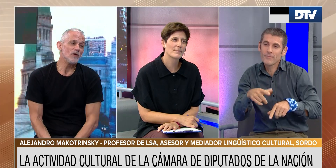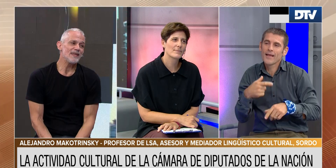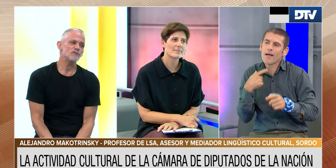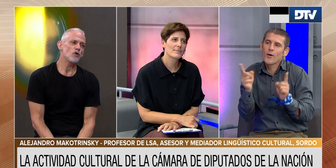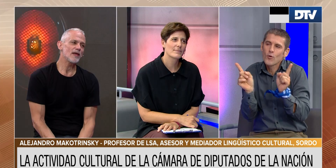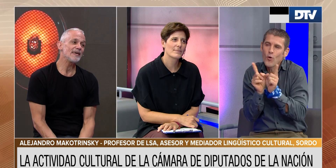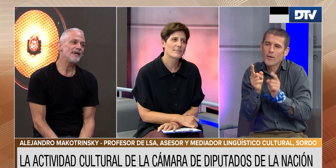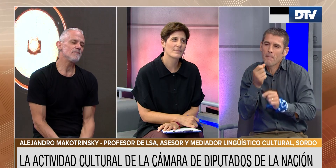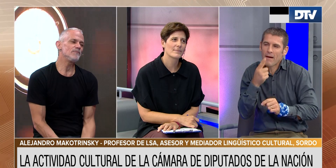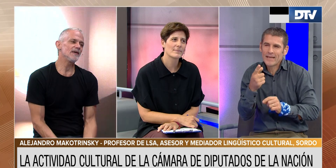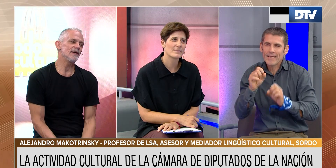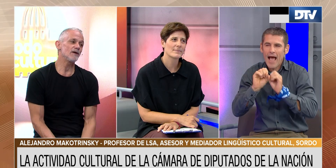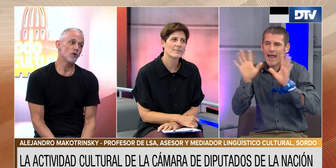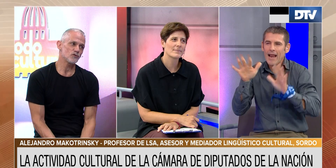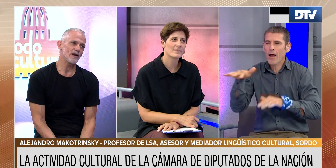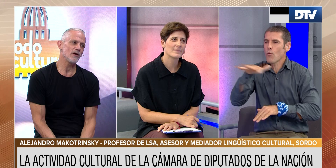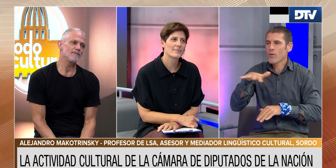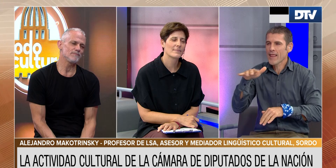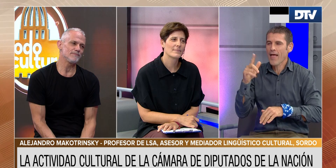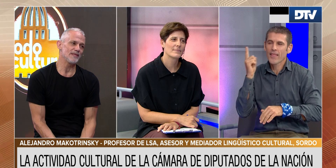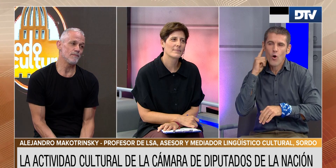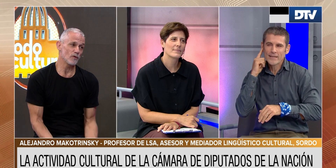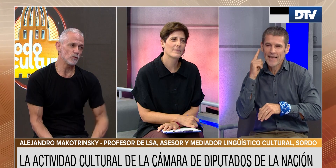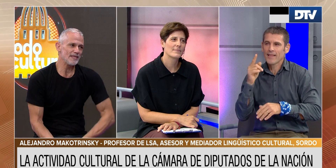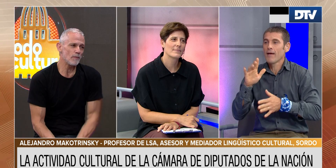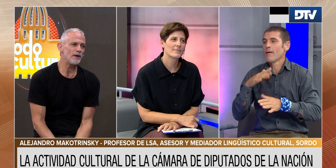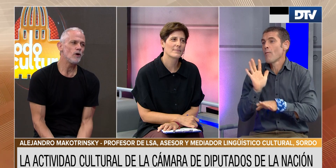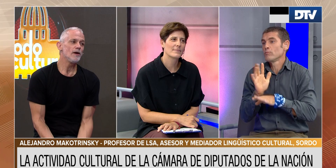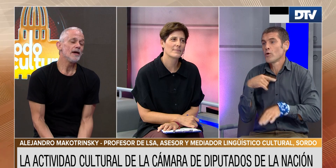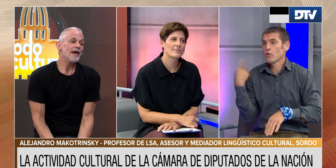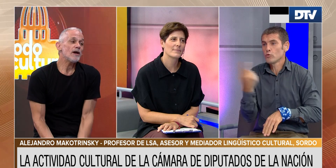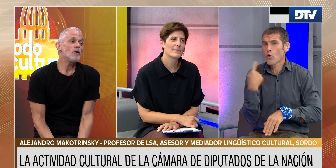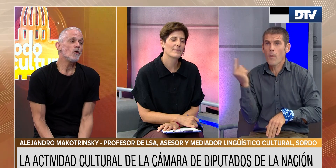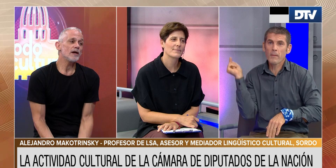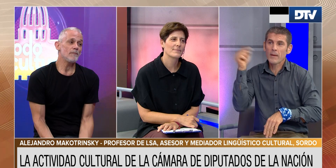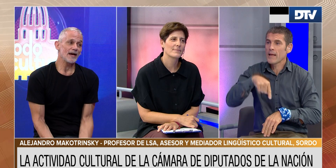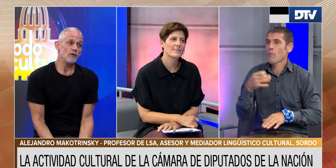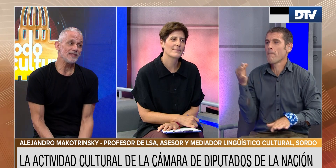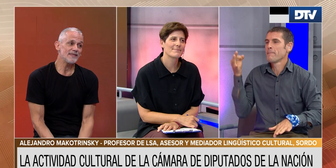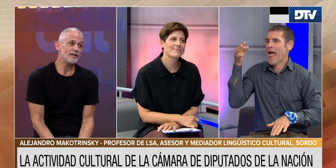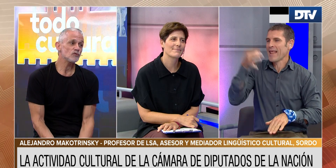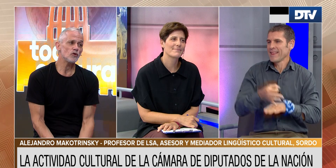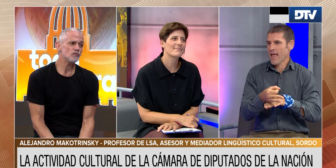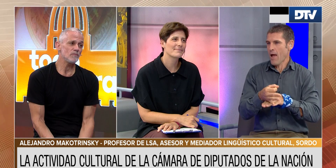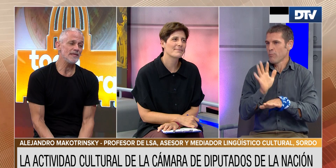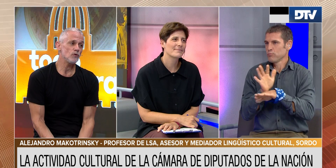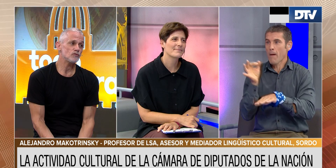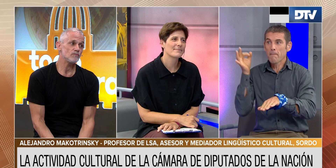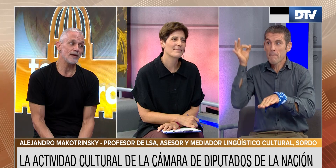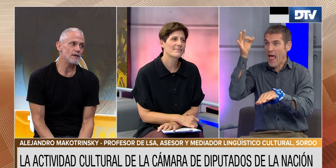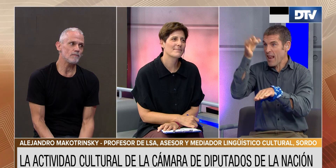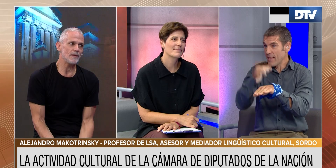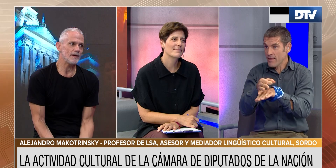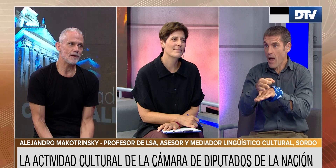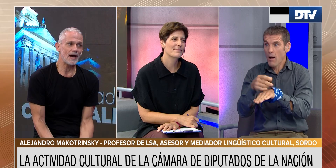la comunidad sorda hay que conocerlo en profundidad, pero es como que, para que lo entiendan, nosotros vinimos,